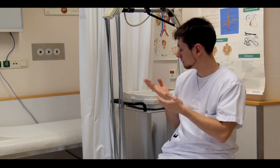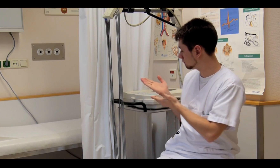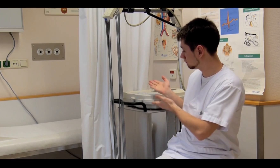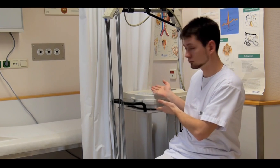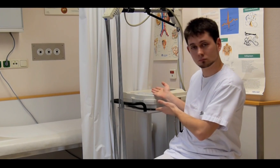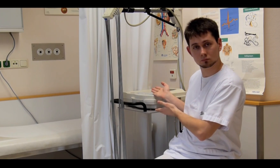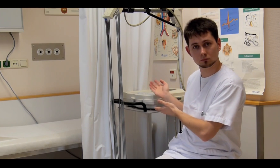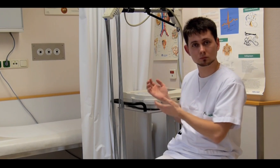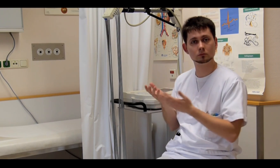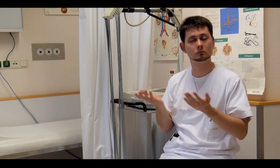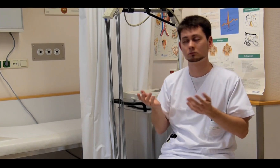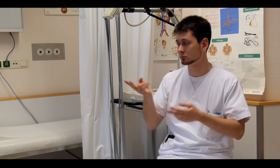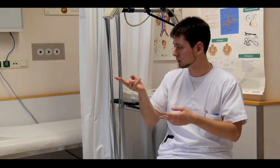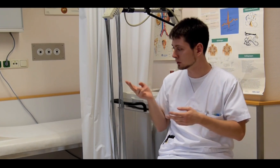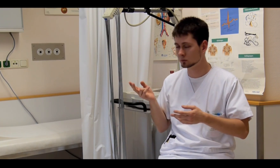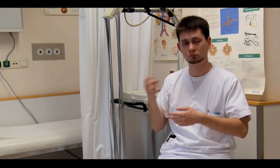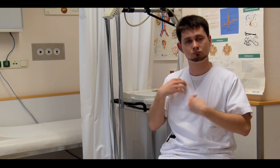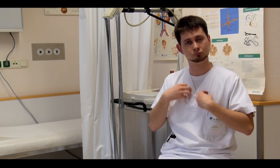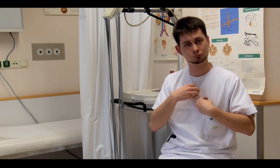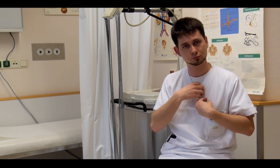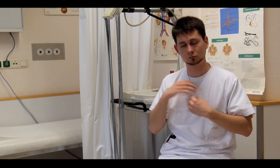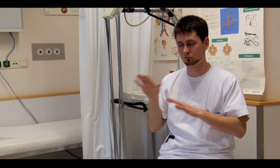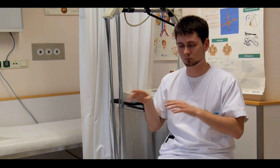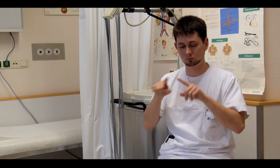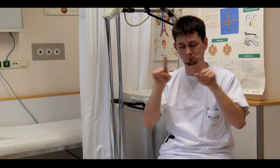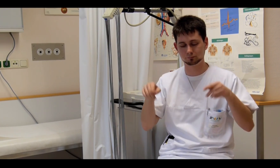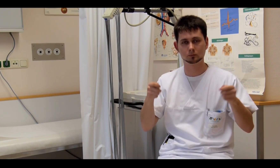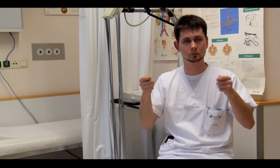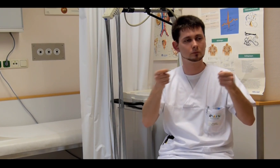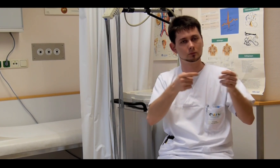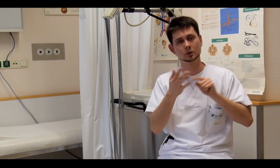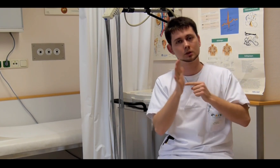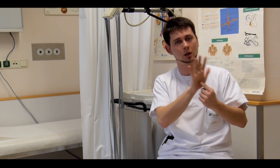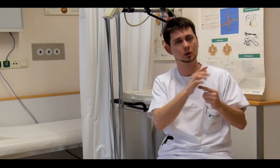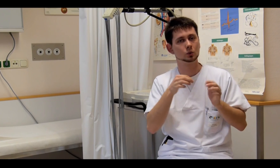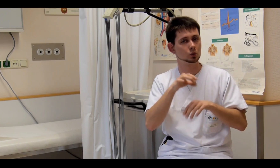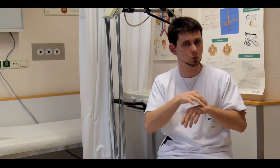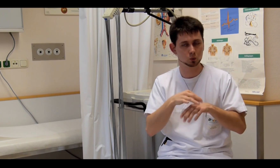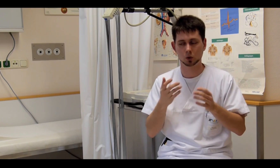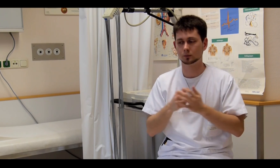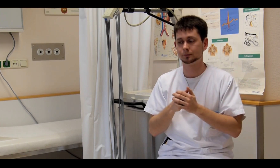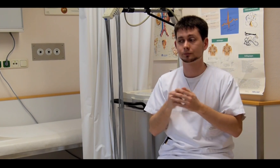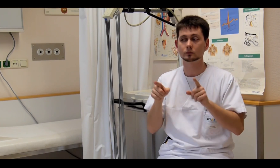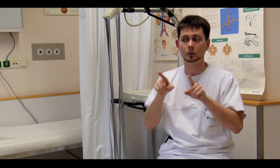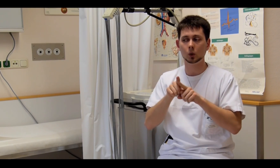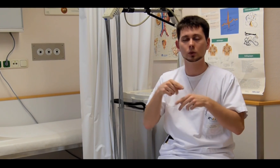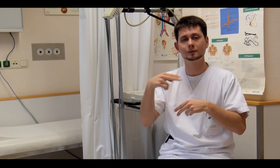die Weitergabe der Untersuchungsergebnisse an den Arzt. Ich bin auch zuständig für die weiterführende Begleitung bei einer stationären